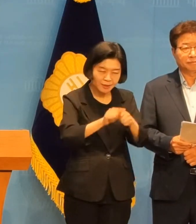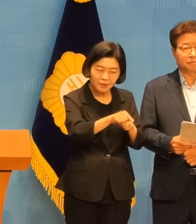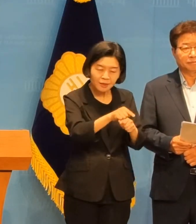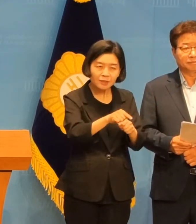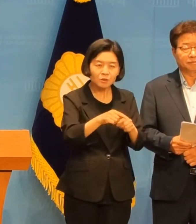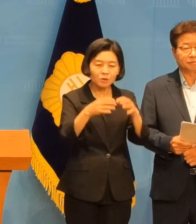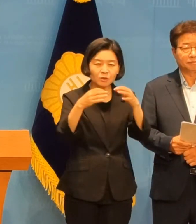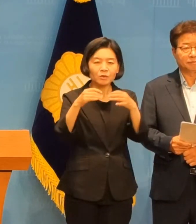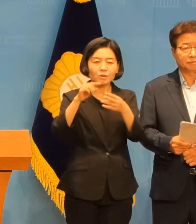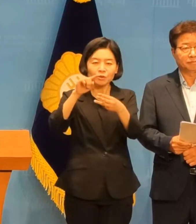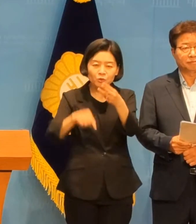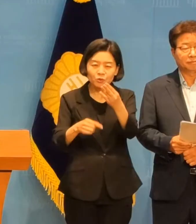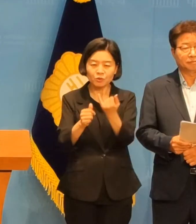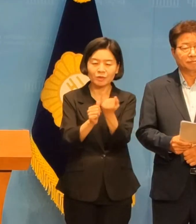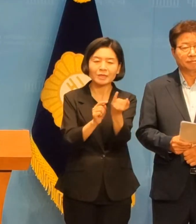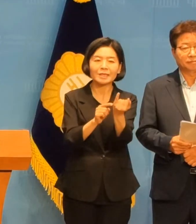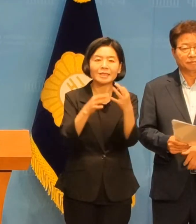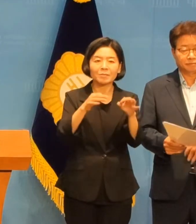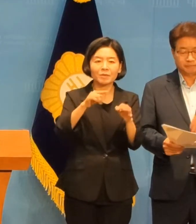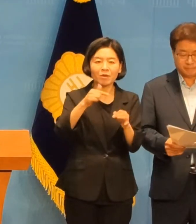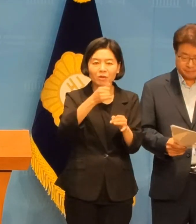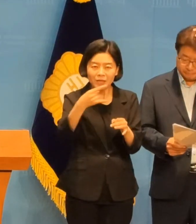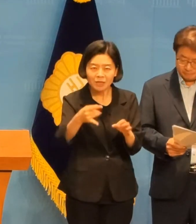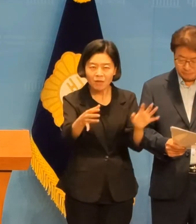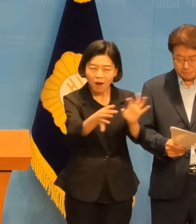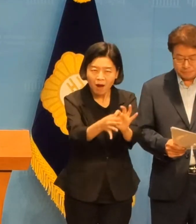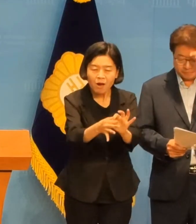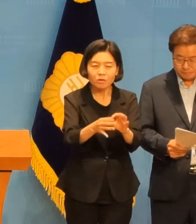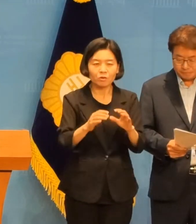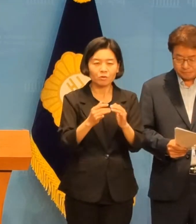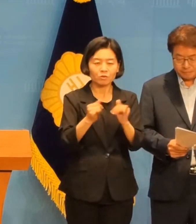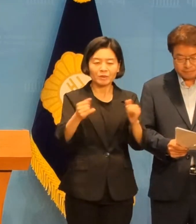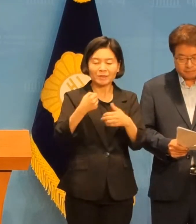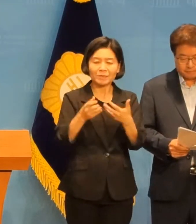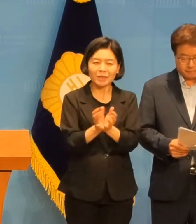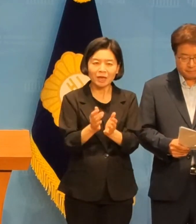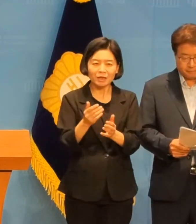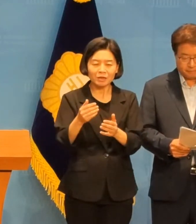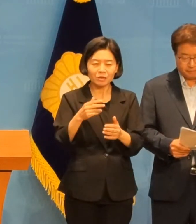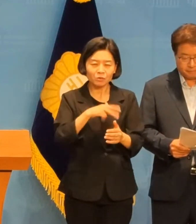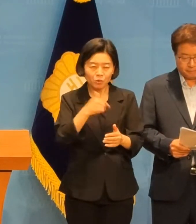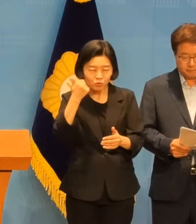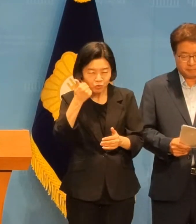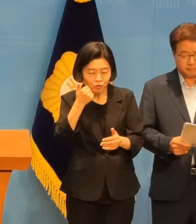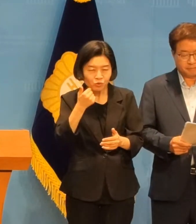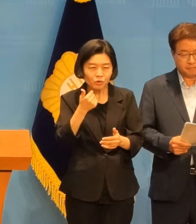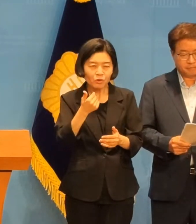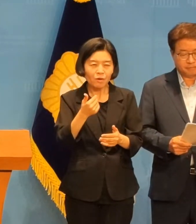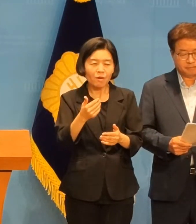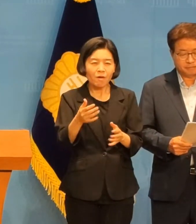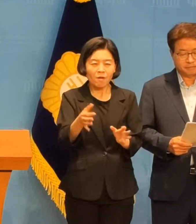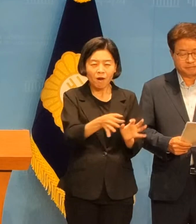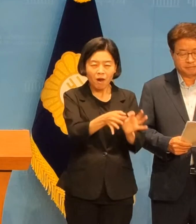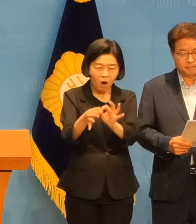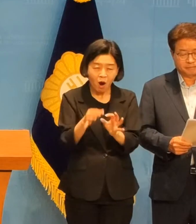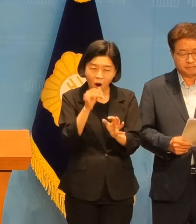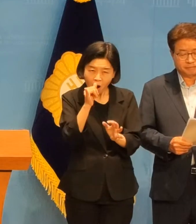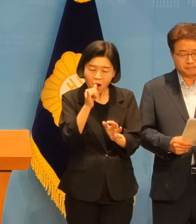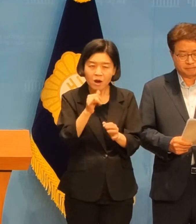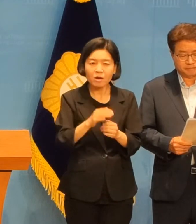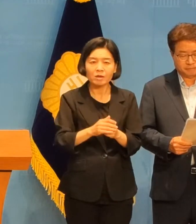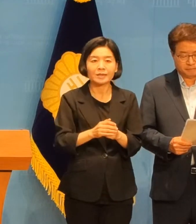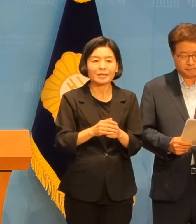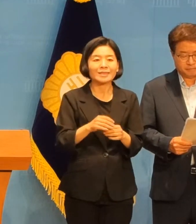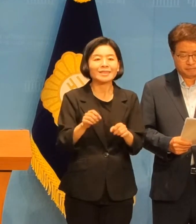연루 그리고 많은 국힘의 정치인들이 연루된 그 사안이 사실상 김건희 특검의 가장